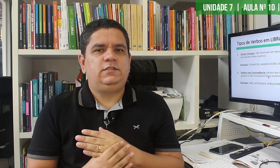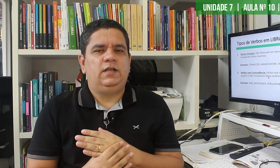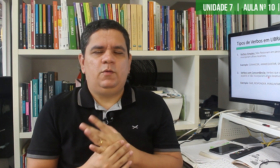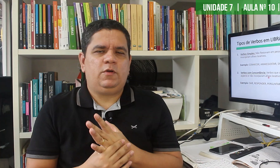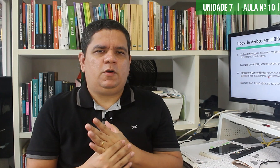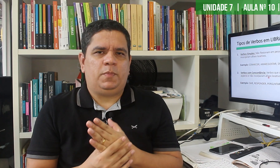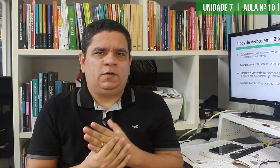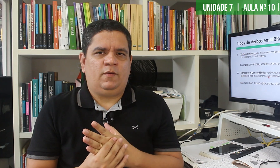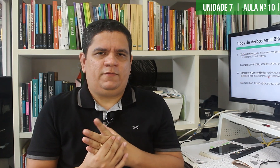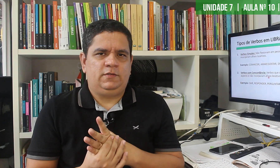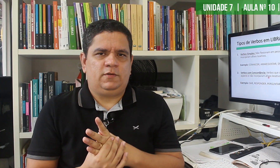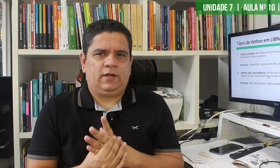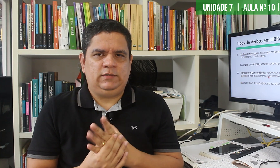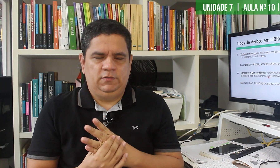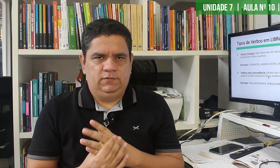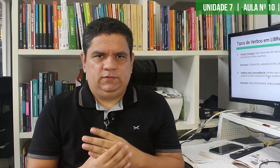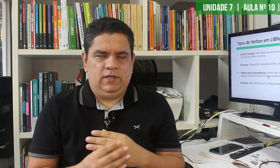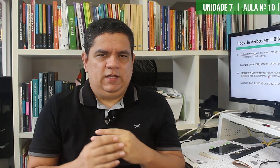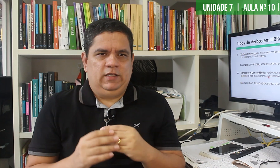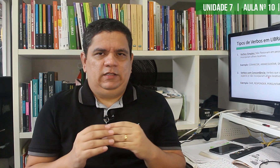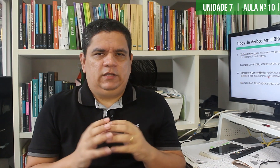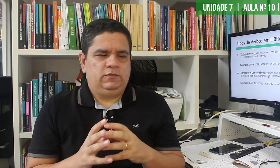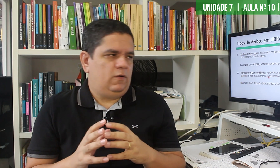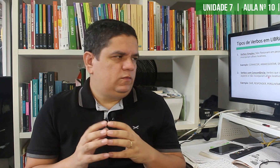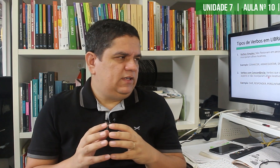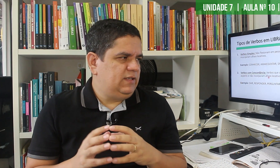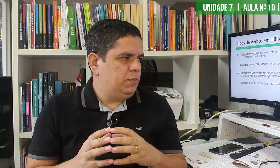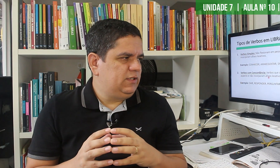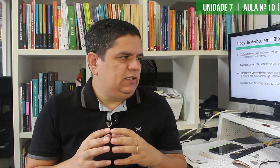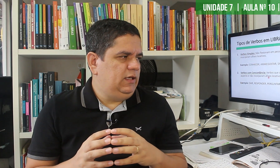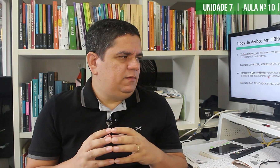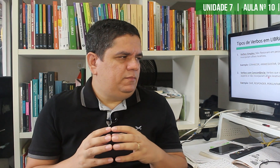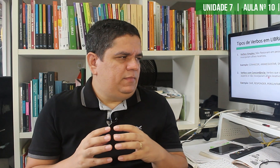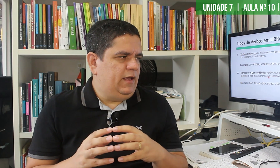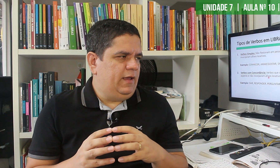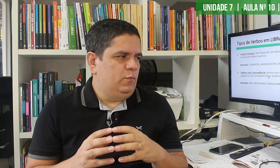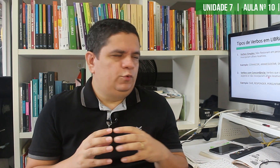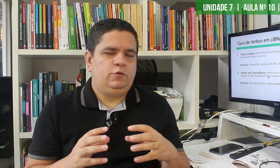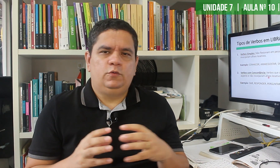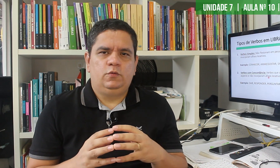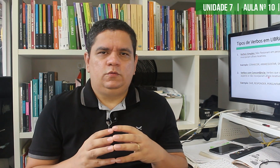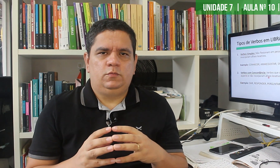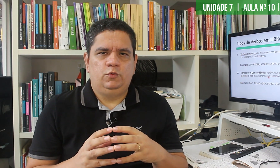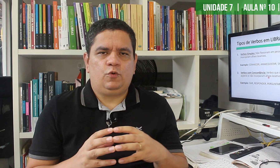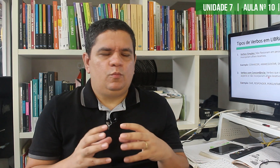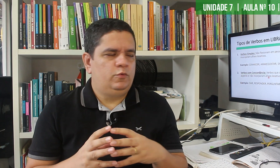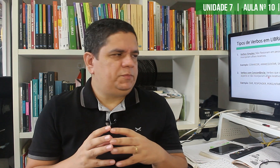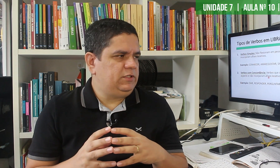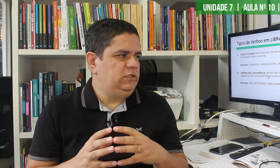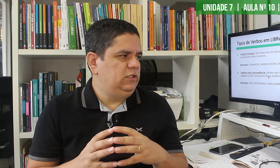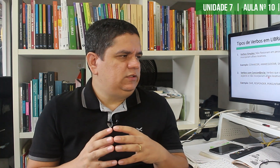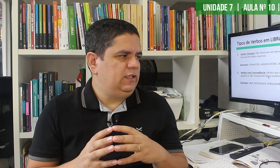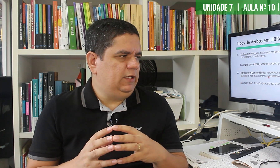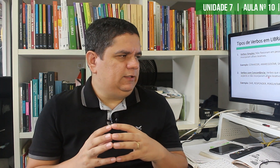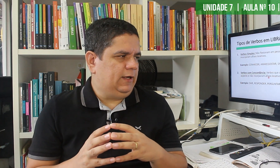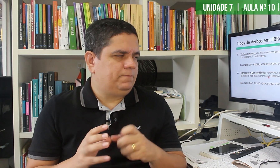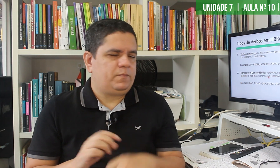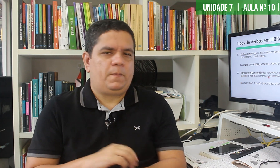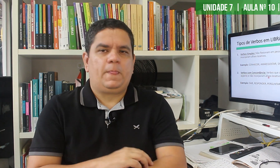não incorporam afixos locativos. Então, tem alguns exemplos aqui muito comuns para a gente entender, tá?